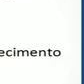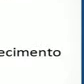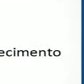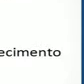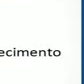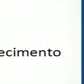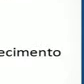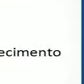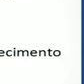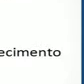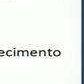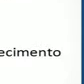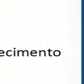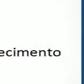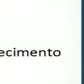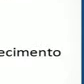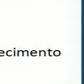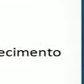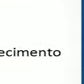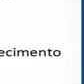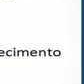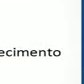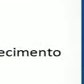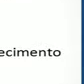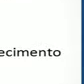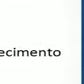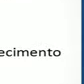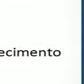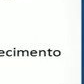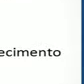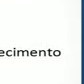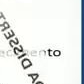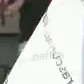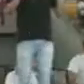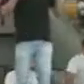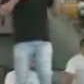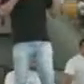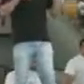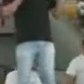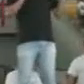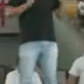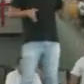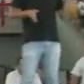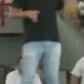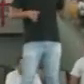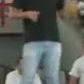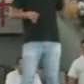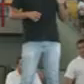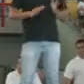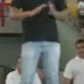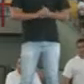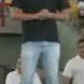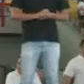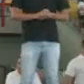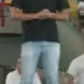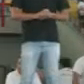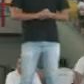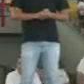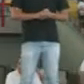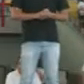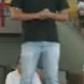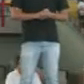parágrafo, sobre a estrutura. Então, essa parte que vocês estão visualizando no telão, é a parte que já está na apostila de vocês,